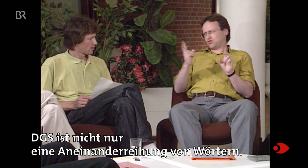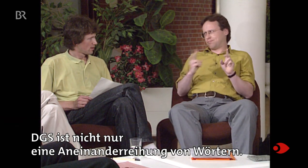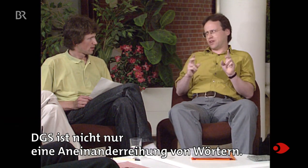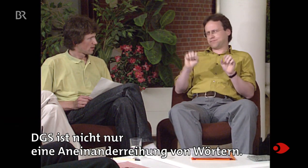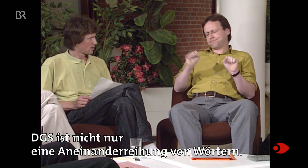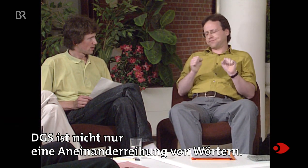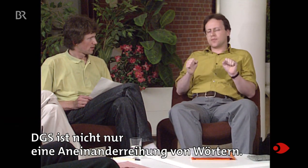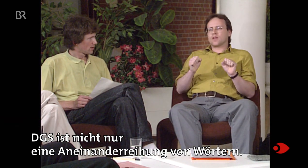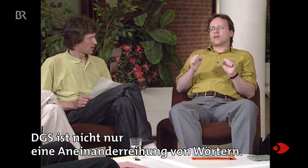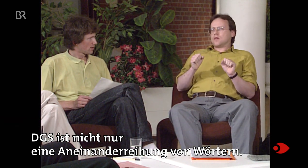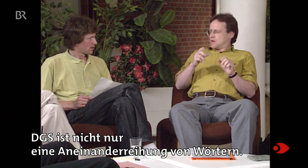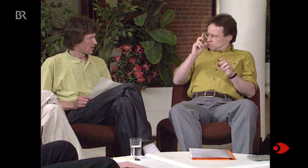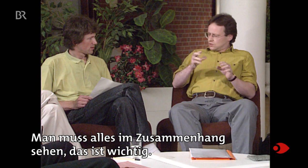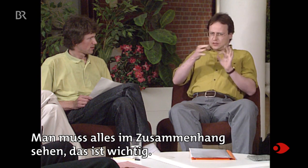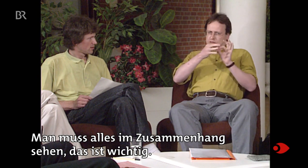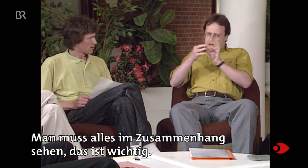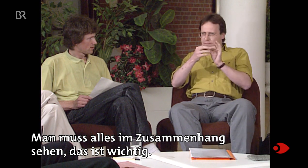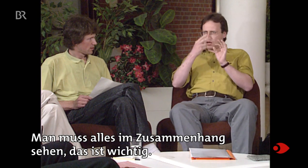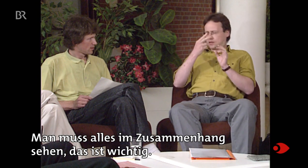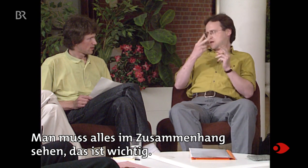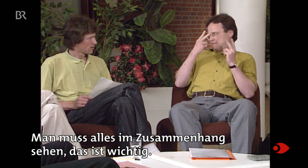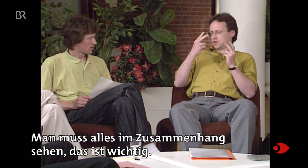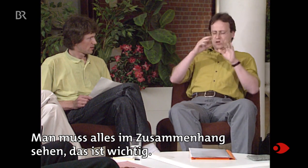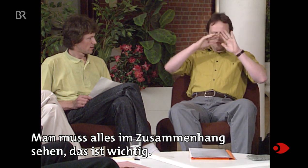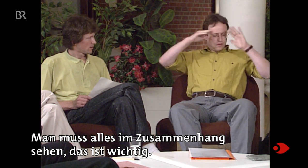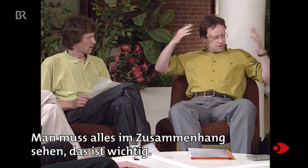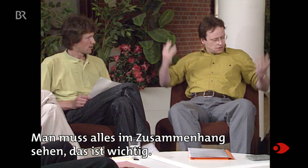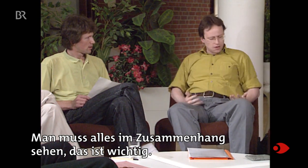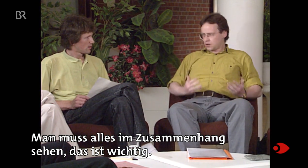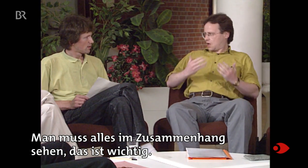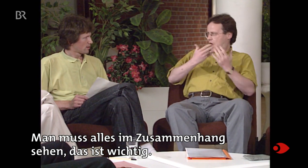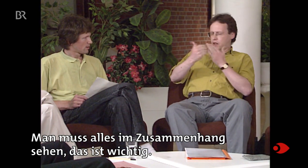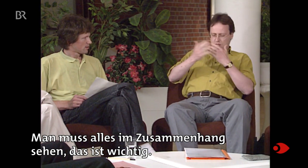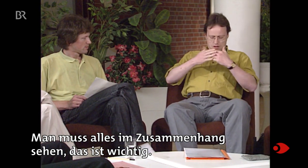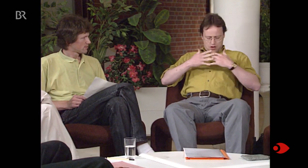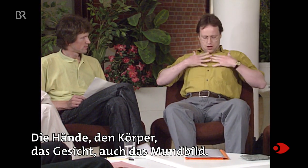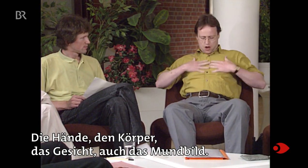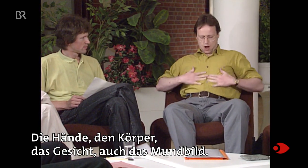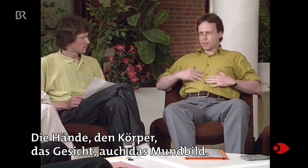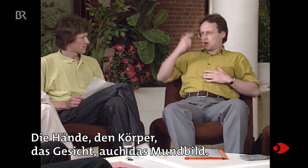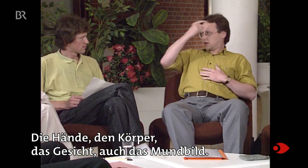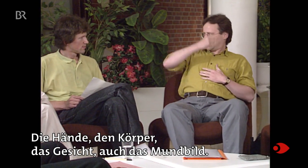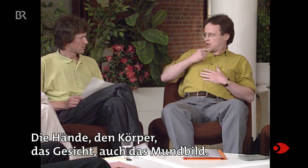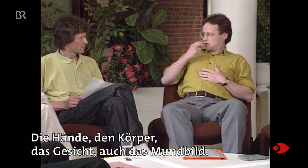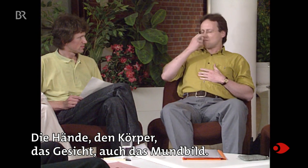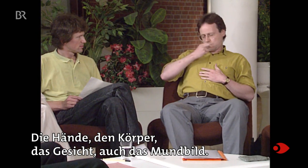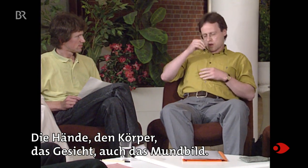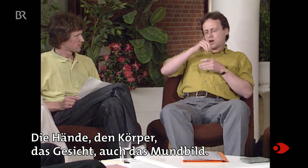Aneinanderreihung von Wörtern. Man muss alles im Zusammenhang sehen. Das ist wichtig. Die Hände, den Körper, das Gesicht,